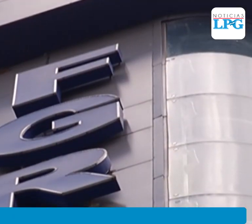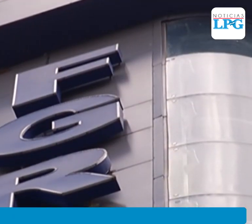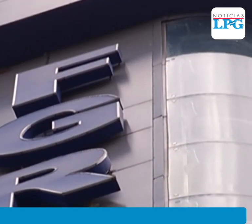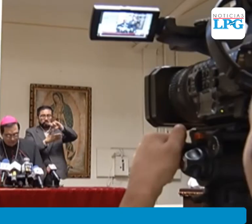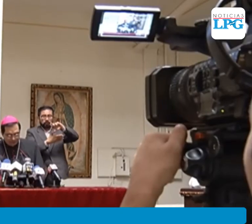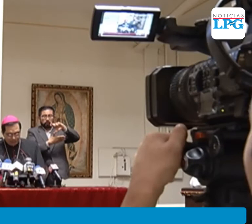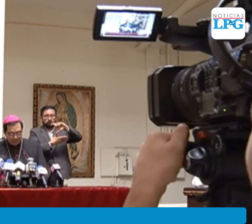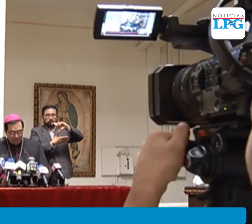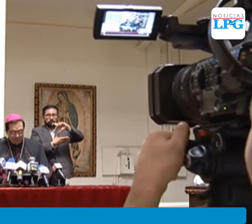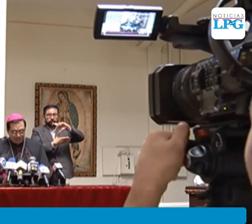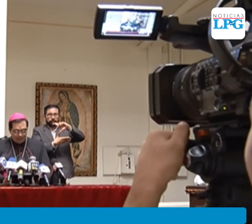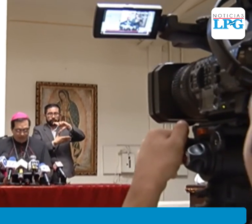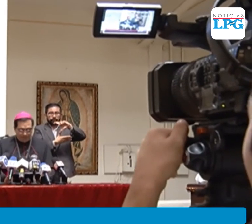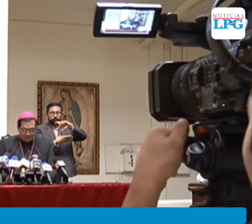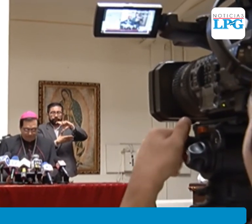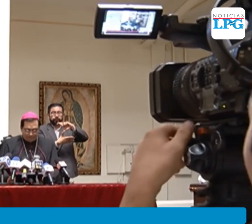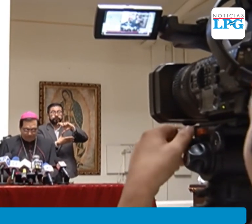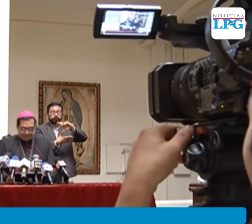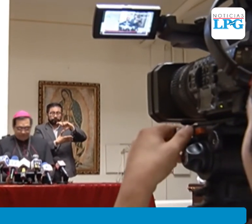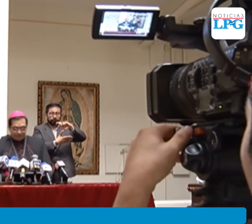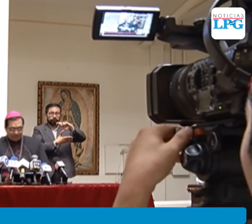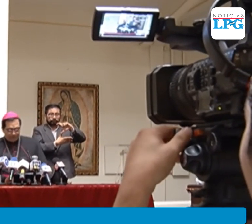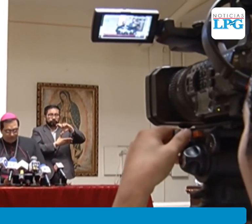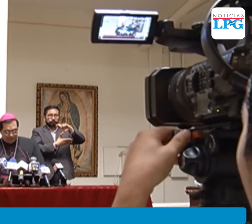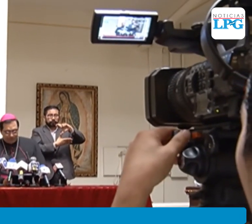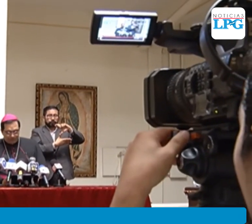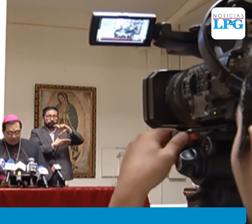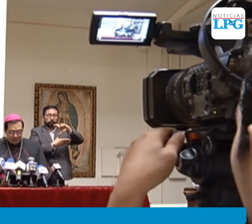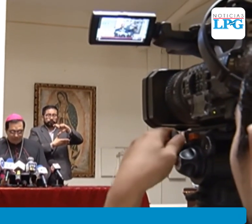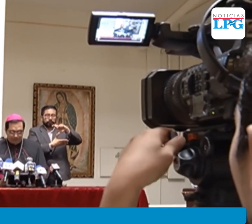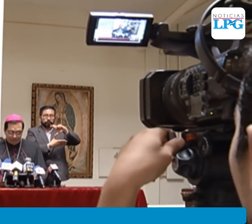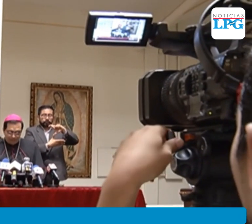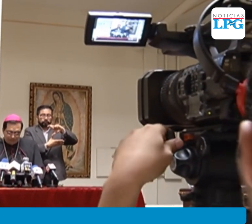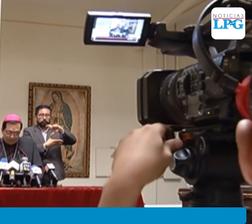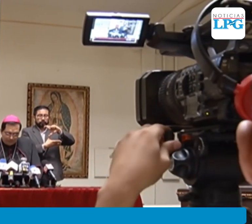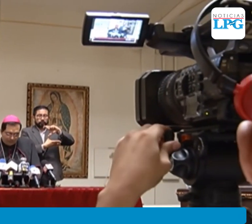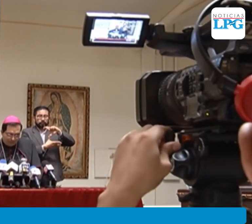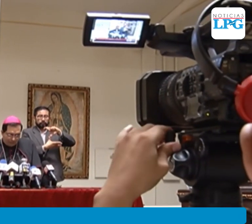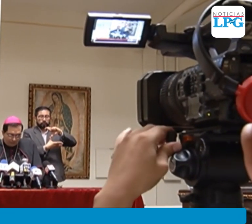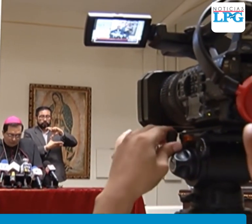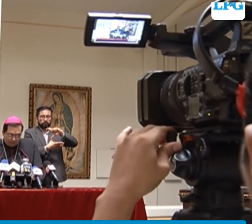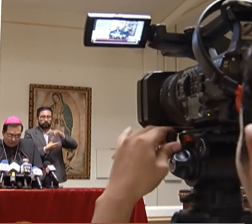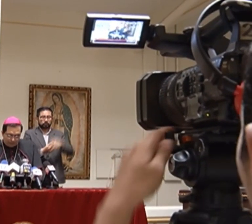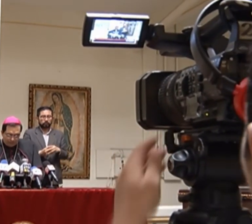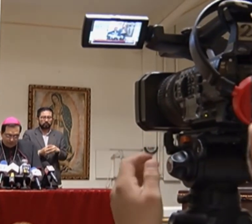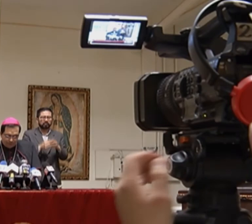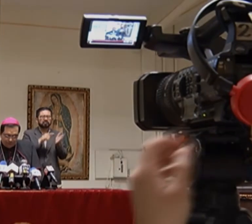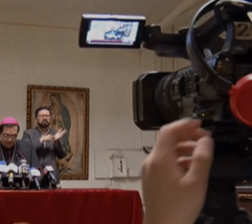eficacia. Con imágenes de Juan Castellanos, Ileana Leiva, Noticiero Hechos.